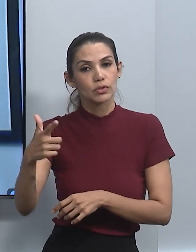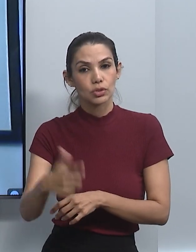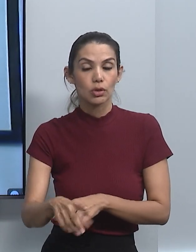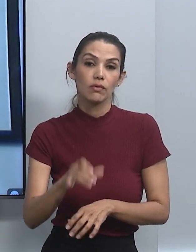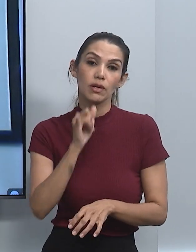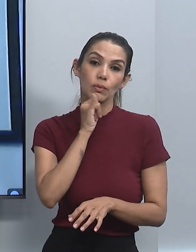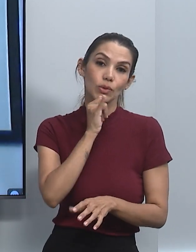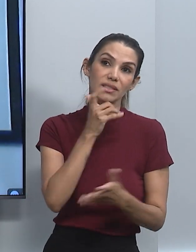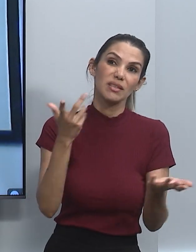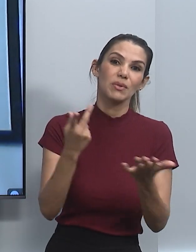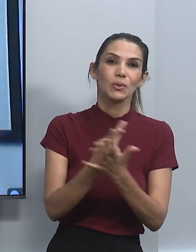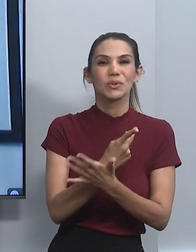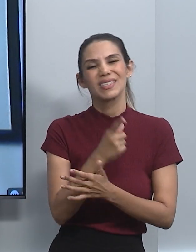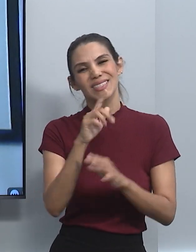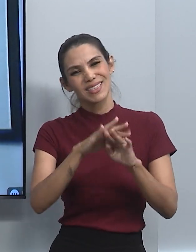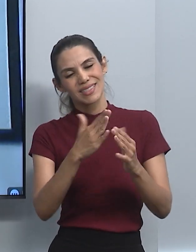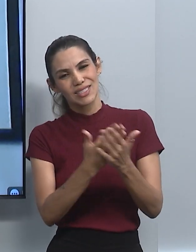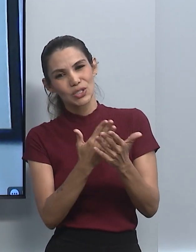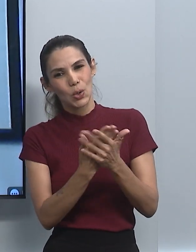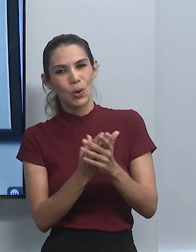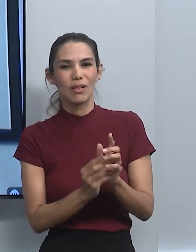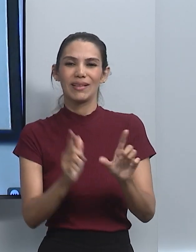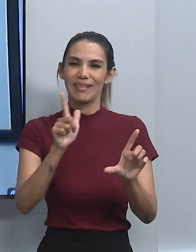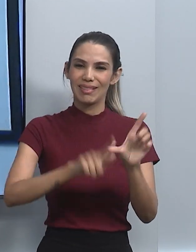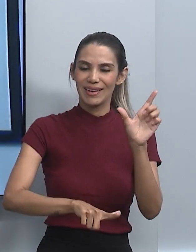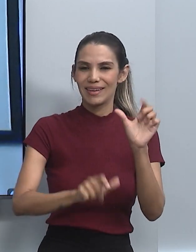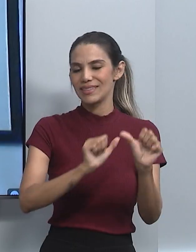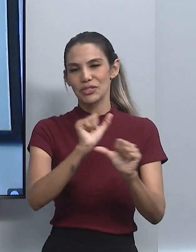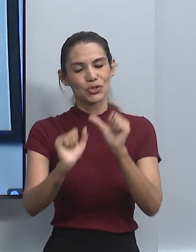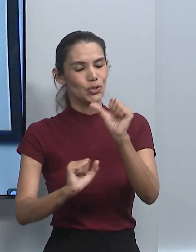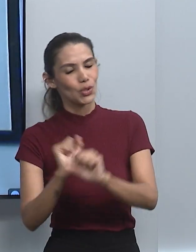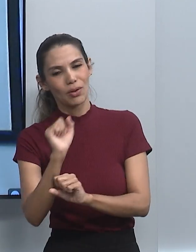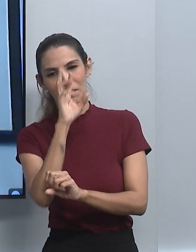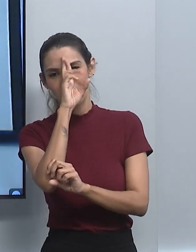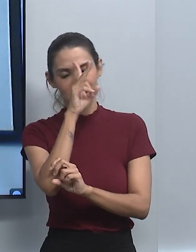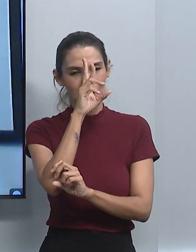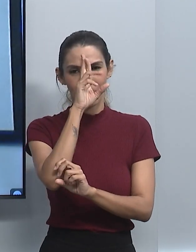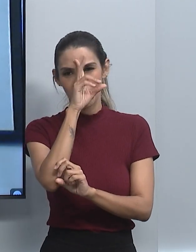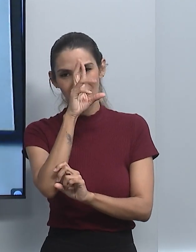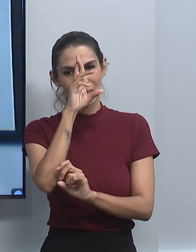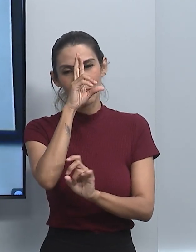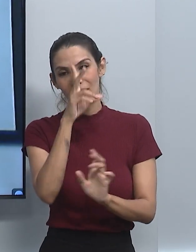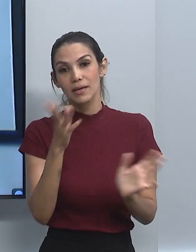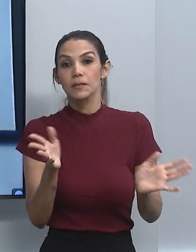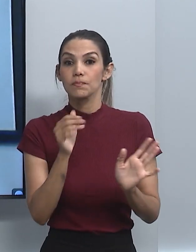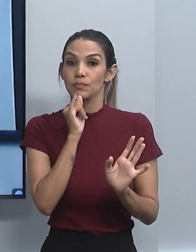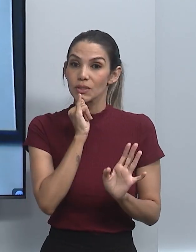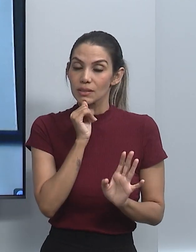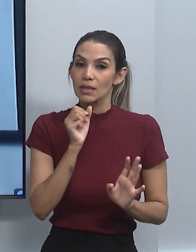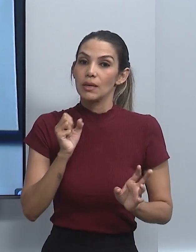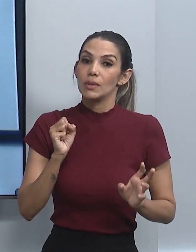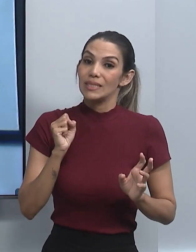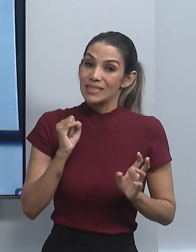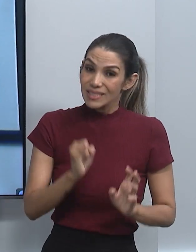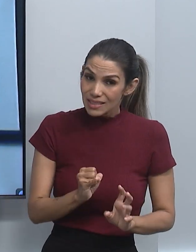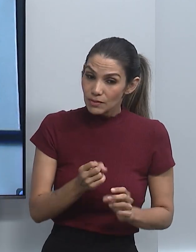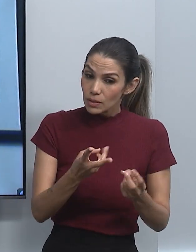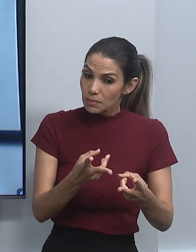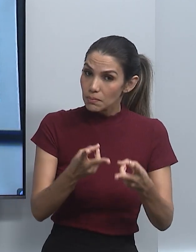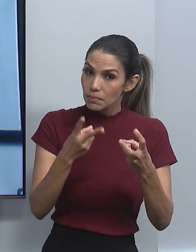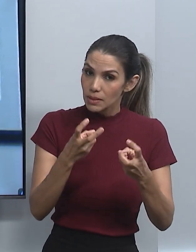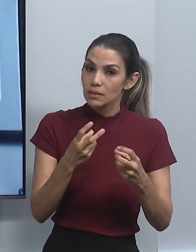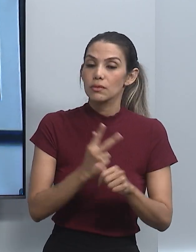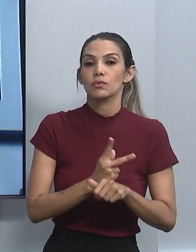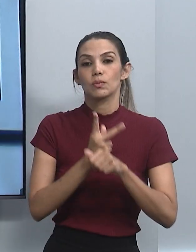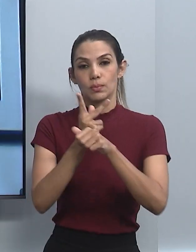na escola, o que a gente sempre recomenda é sempre procurar o médico